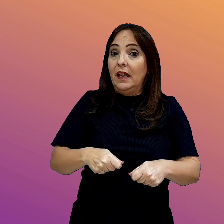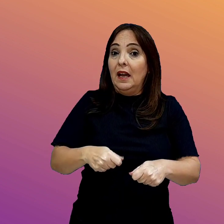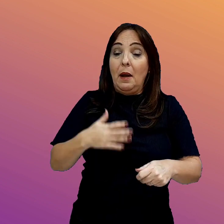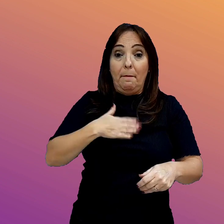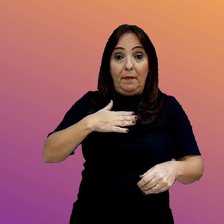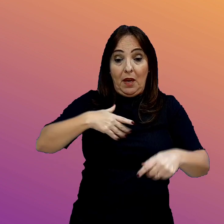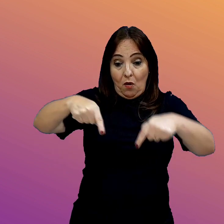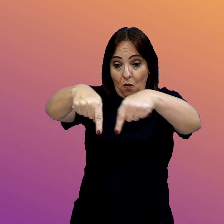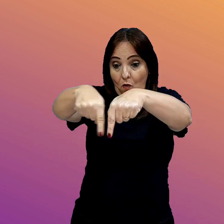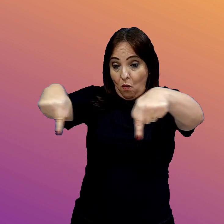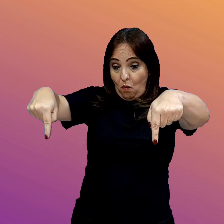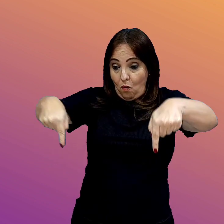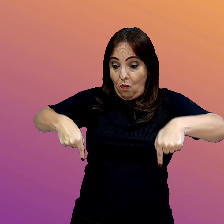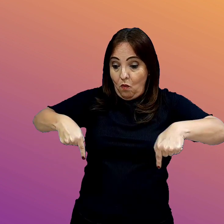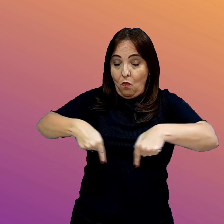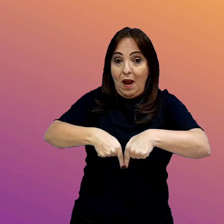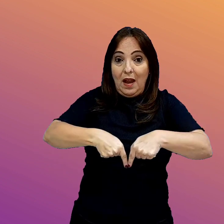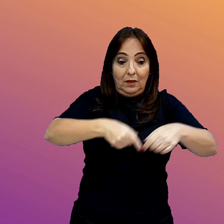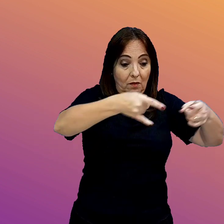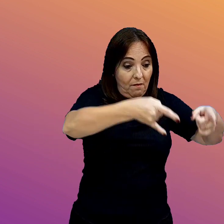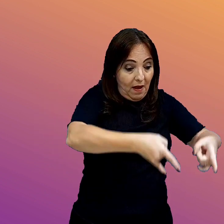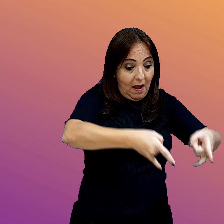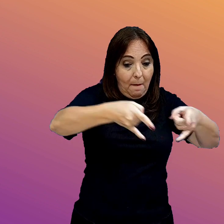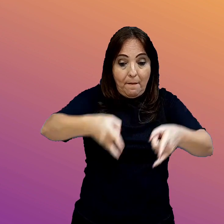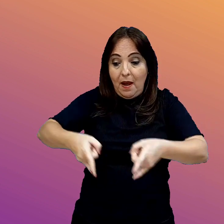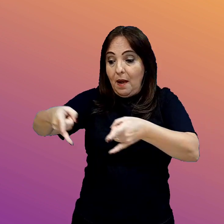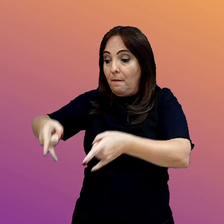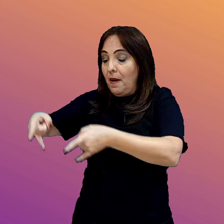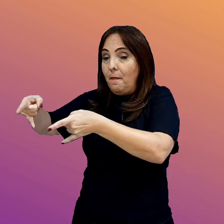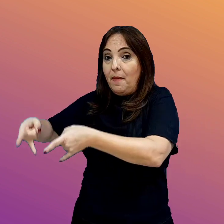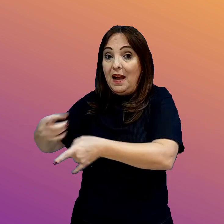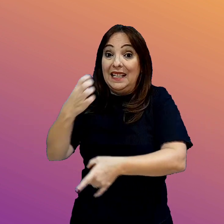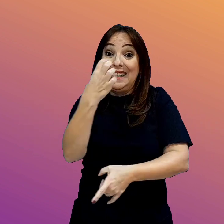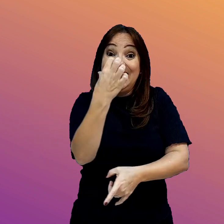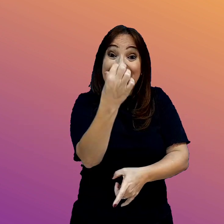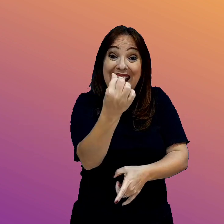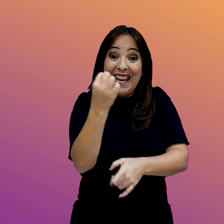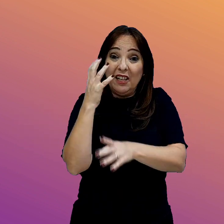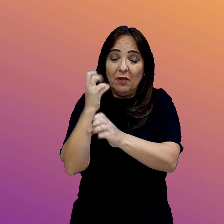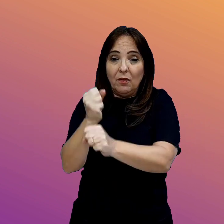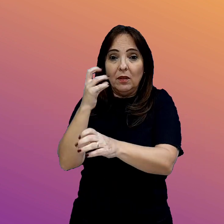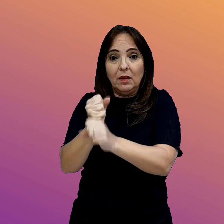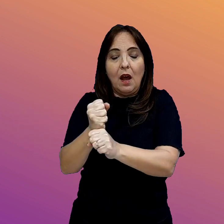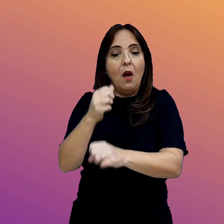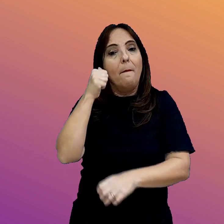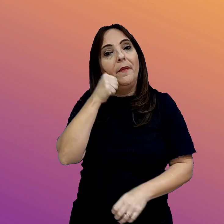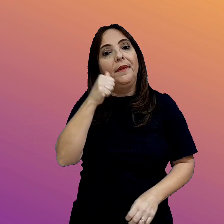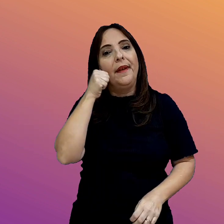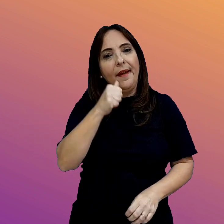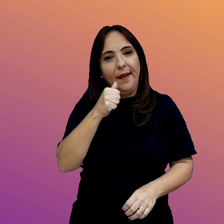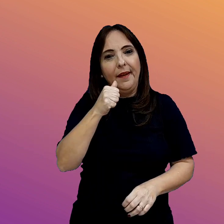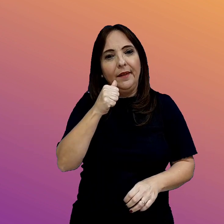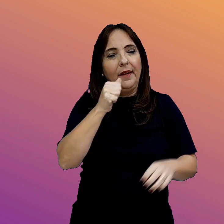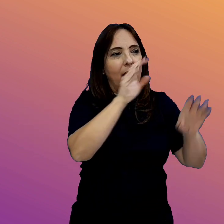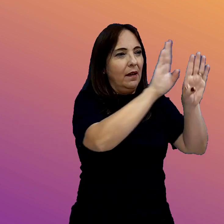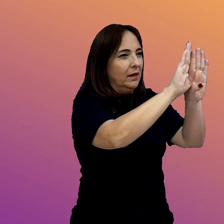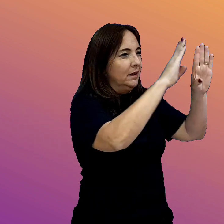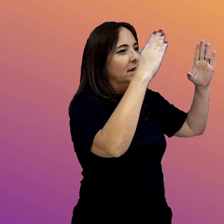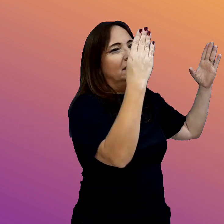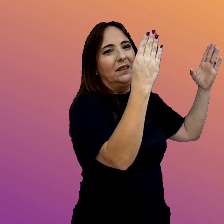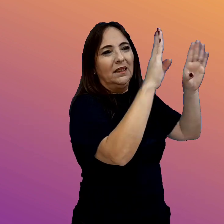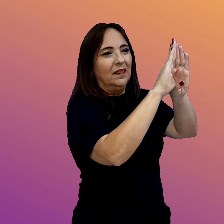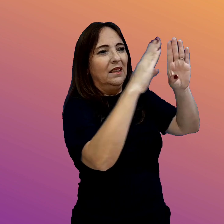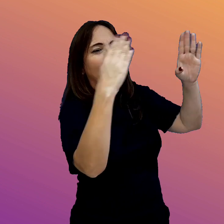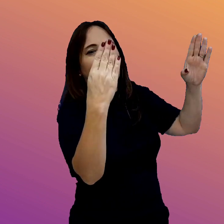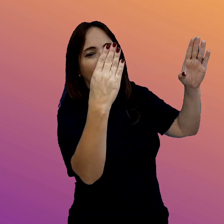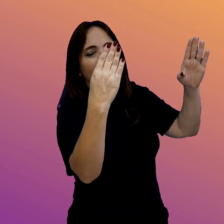mulheres, um guarda-roupa de 6 mulheres, né? Então, começa com isso. Então, tudo era muito compartilhado, a